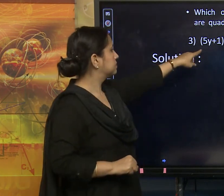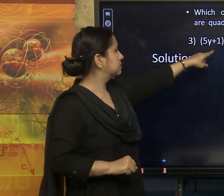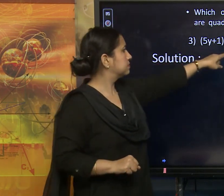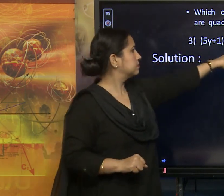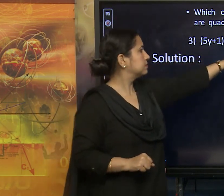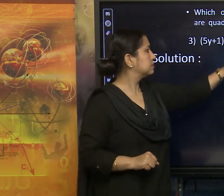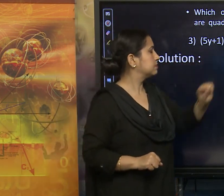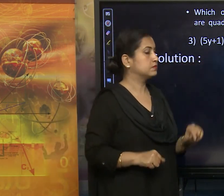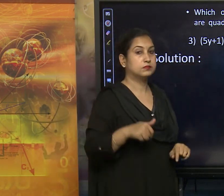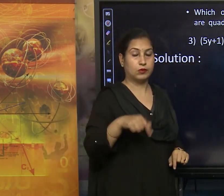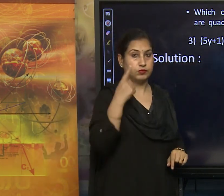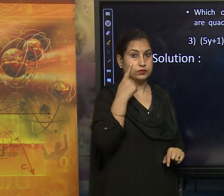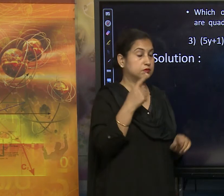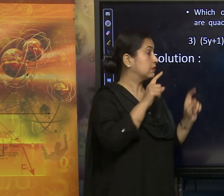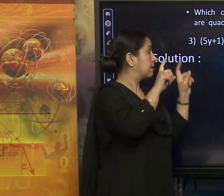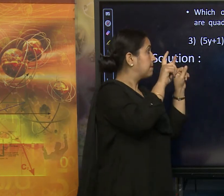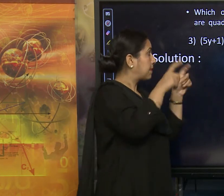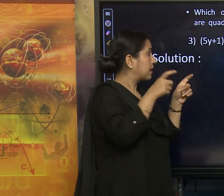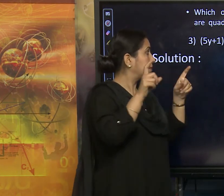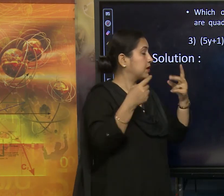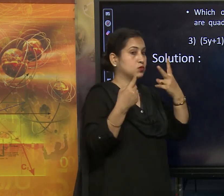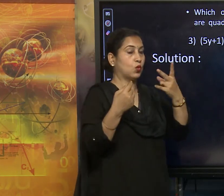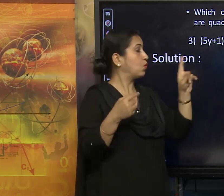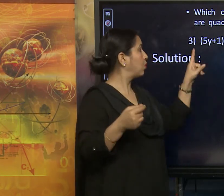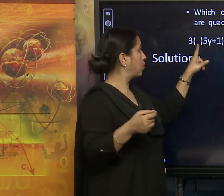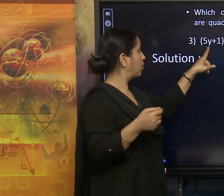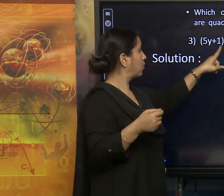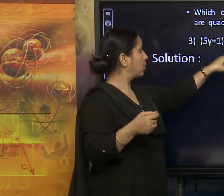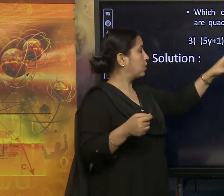ये हमारे पास समीकरण है। अब देखिए इसमें 2 ब्रैकेट लगे हैं